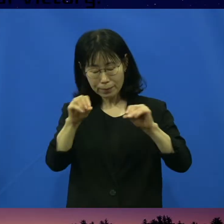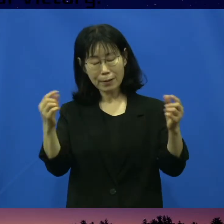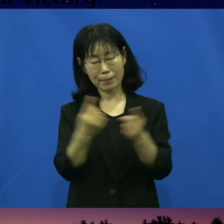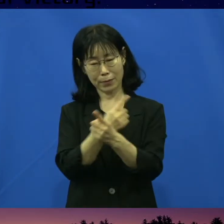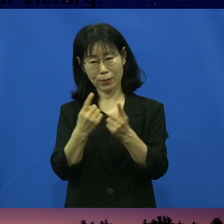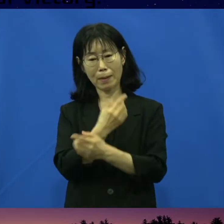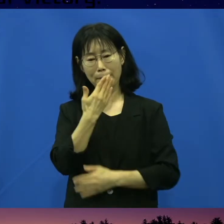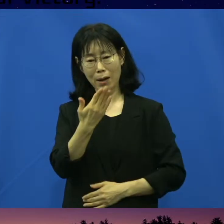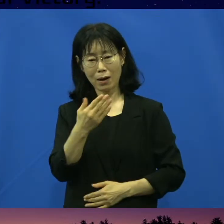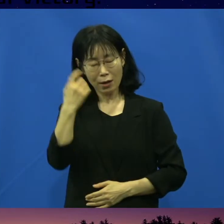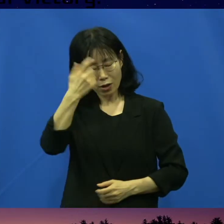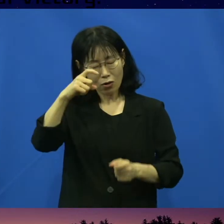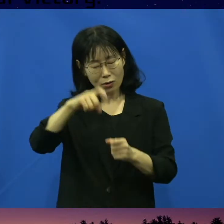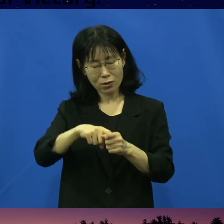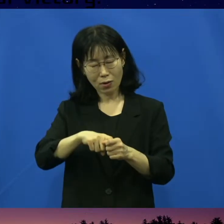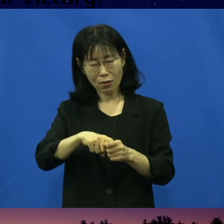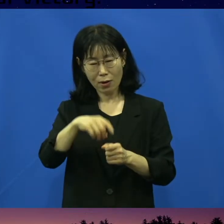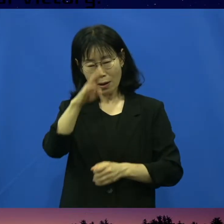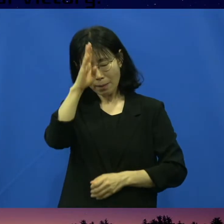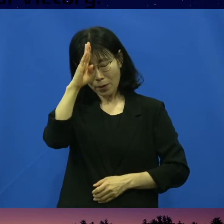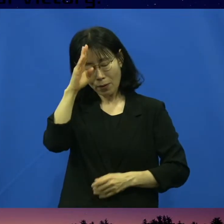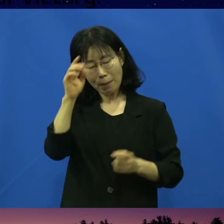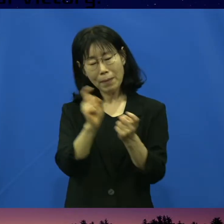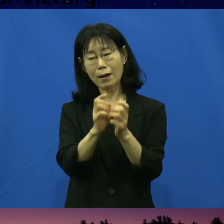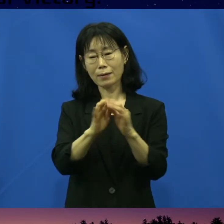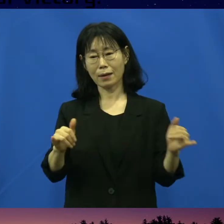너무 많아요. 영적인 나병 환자들이 너무 많아요.